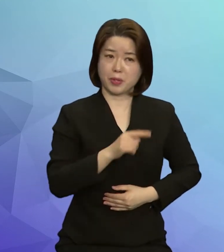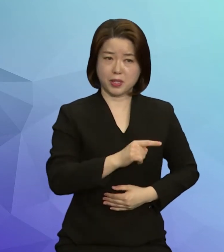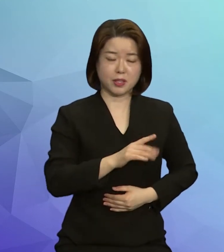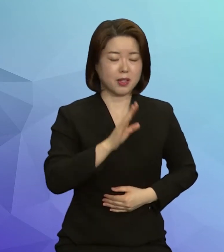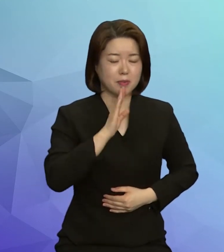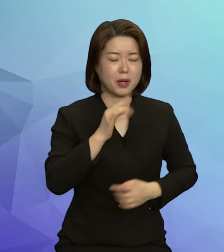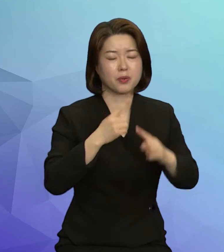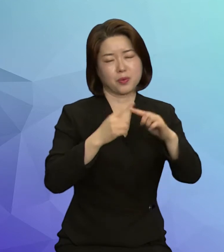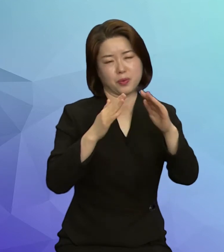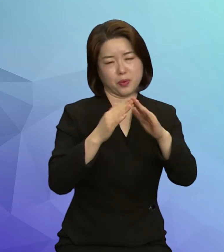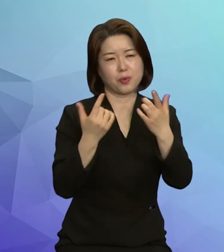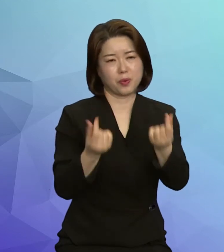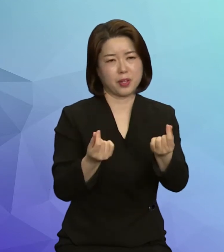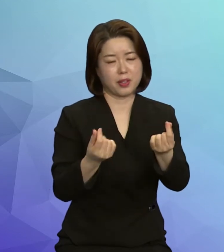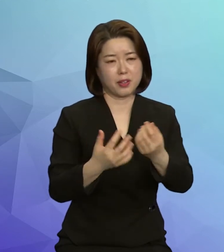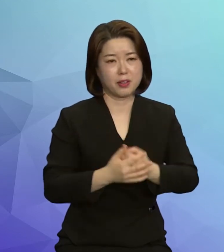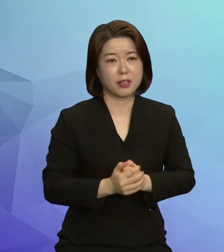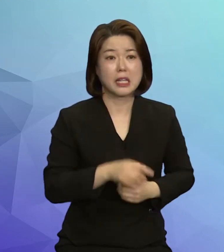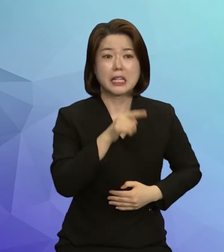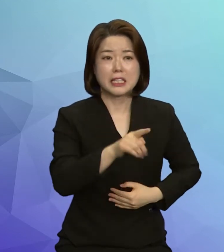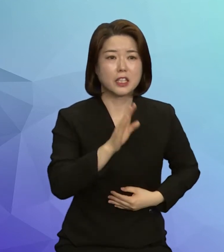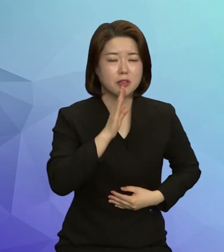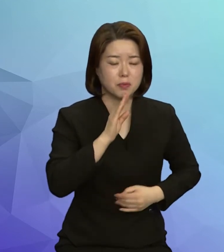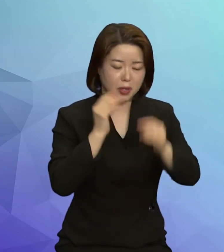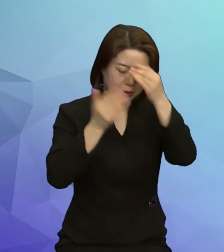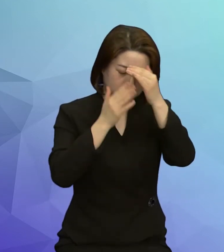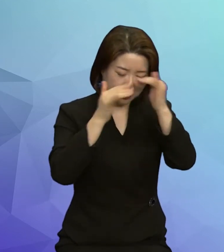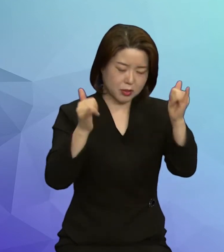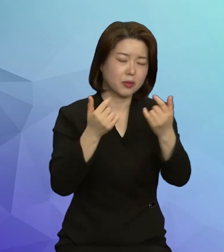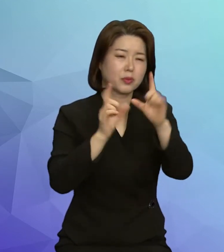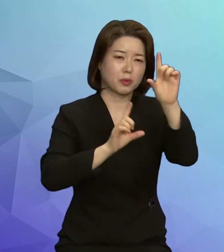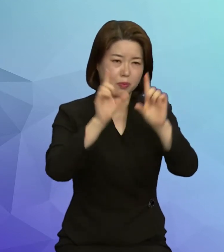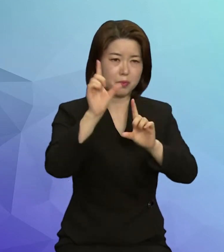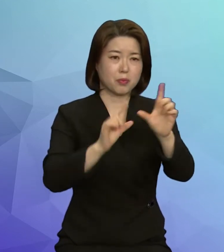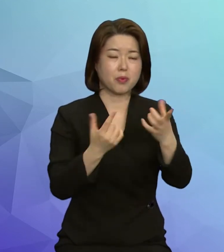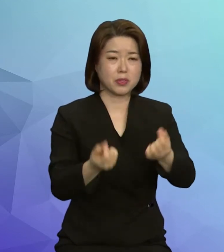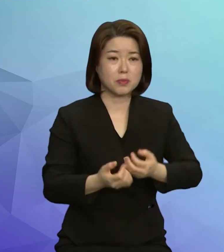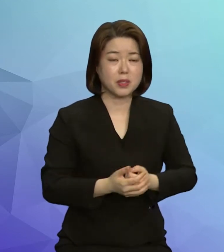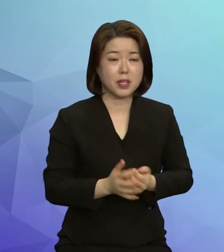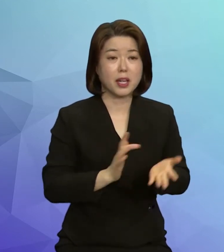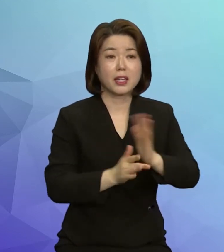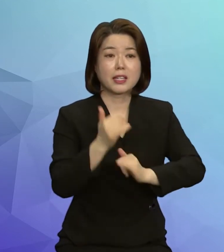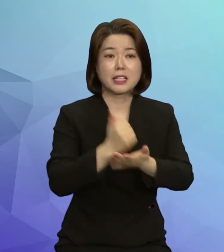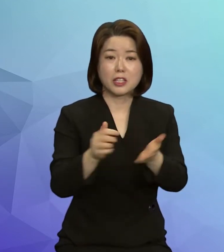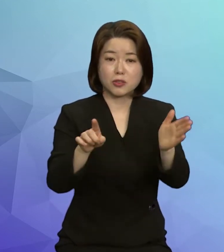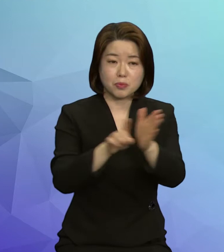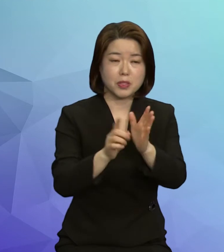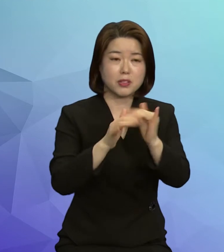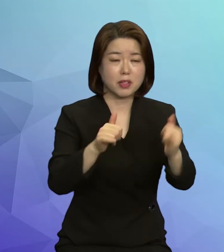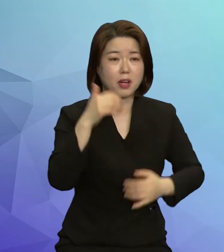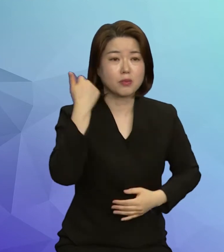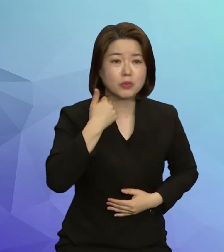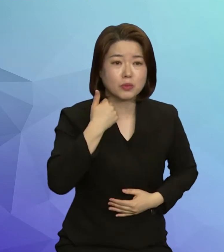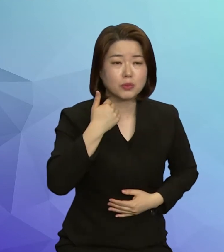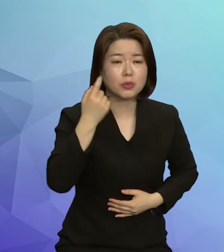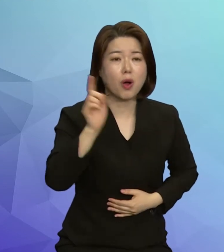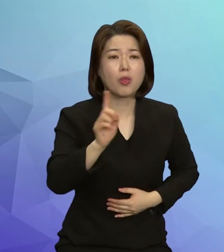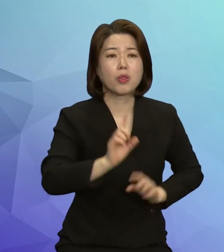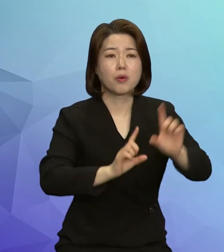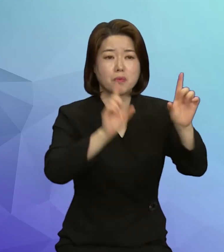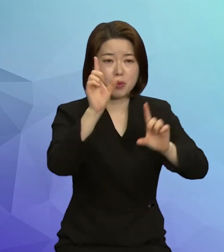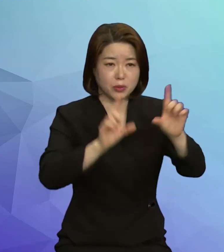여러분, 이것이 바로 교회입니다. 그리고 이것이 성도예요. 예수 믿는 사람은 어떤